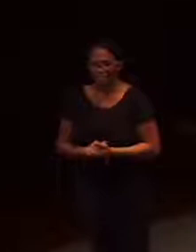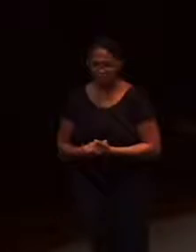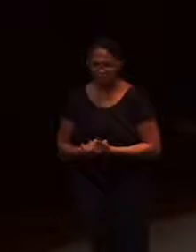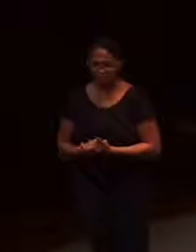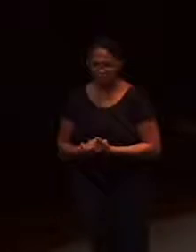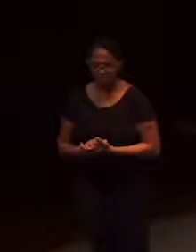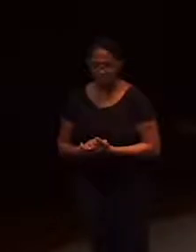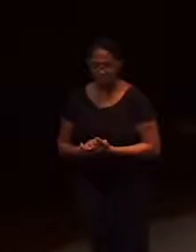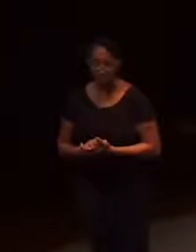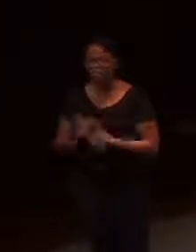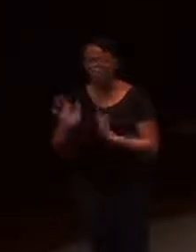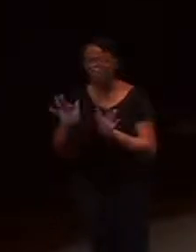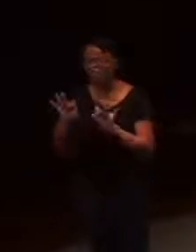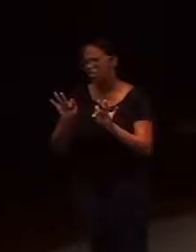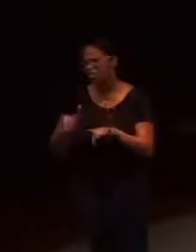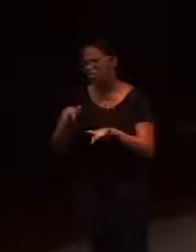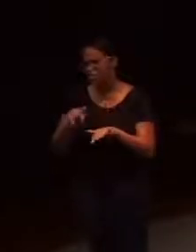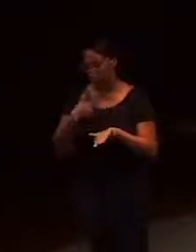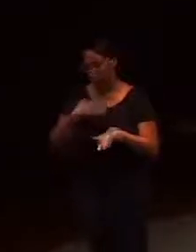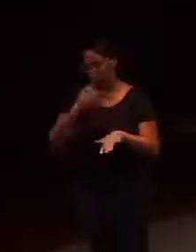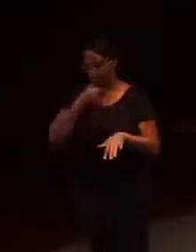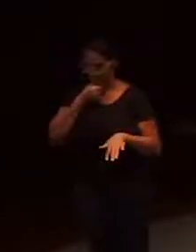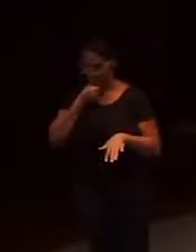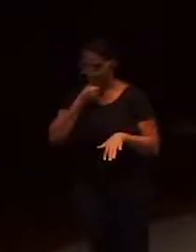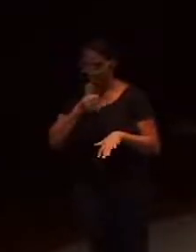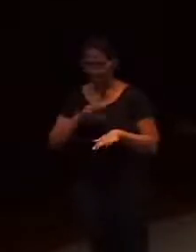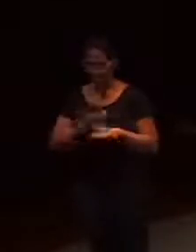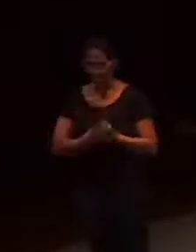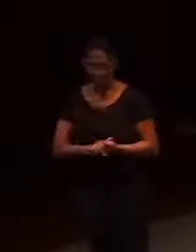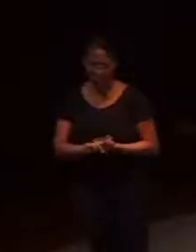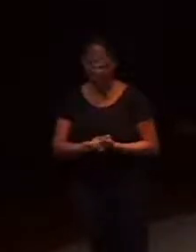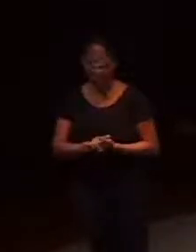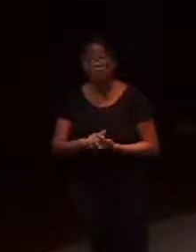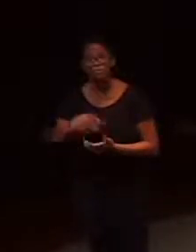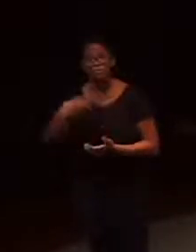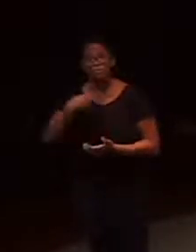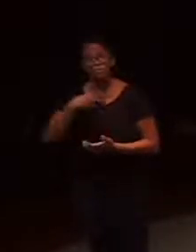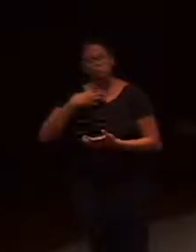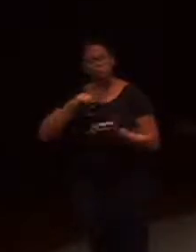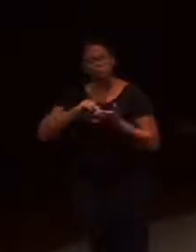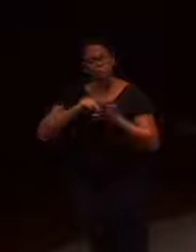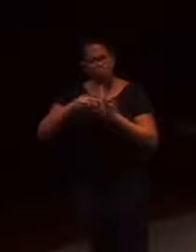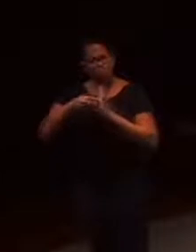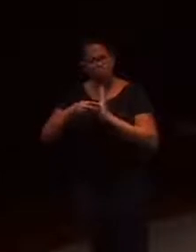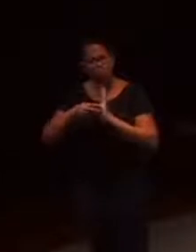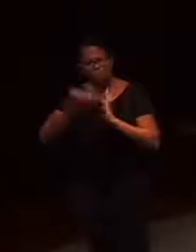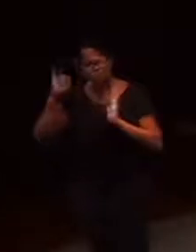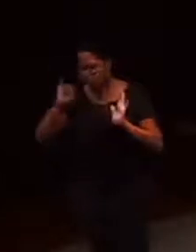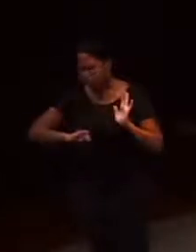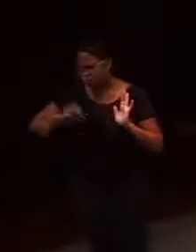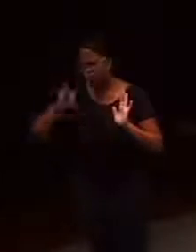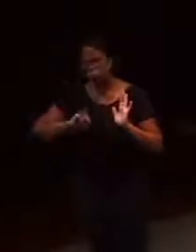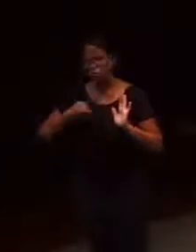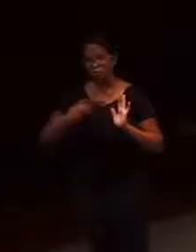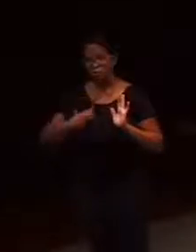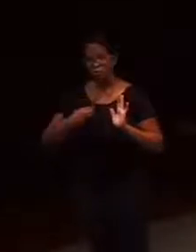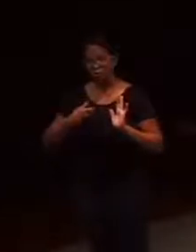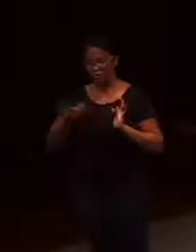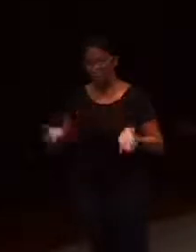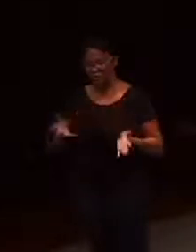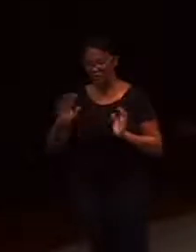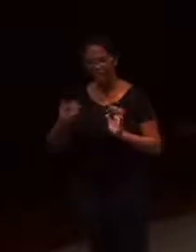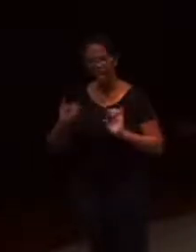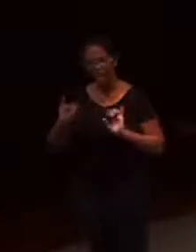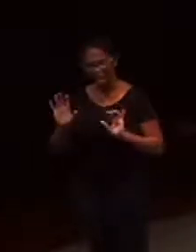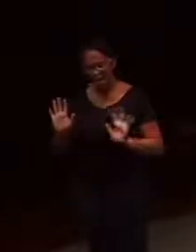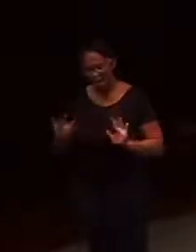já terminando aqui minha fala, eu acho que tem um significado muito importante nós estarmos fazendo isso na semana de